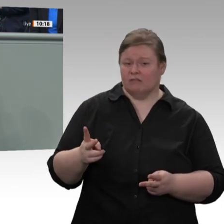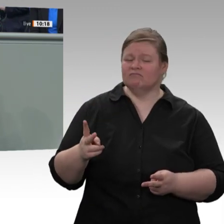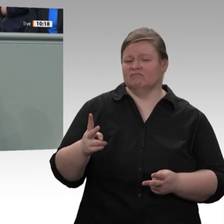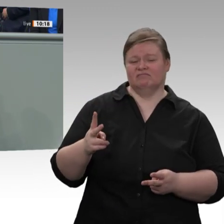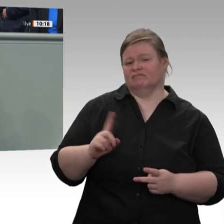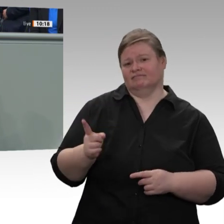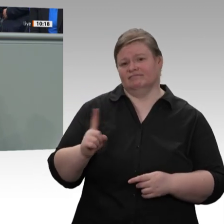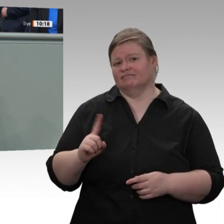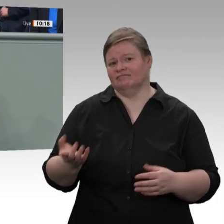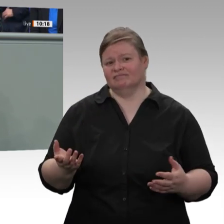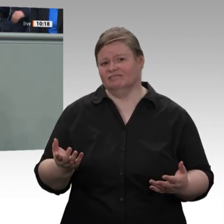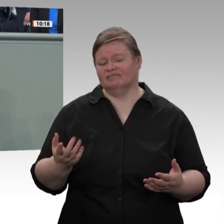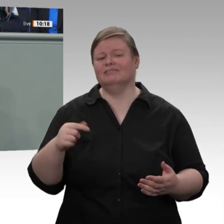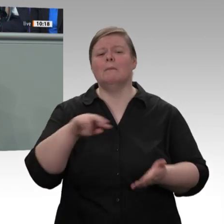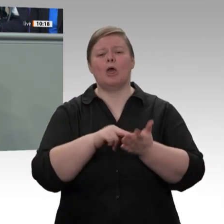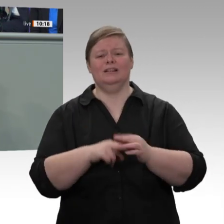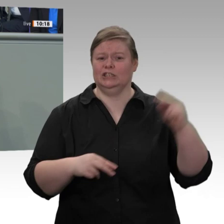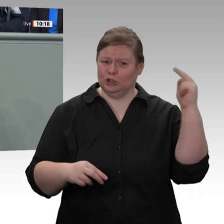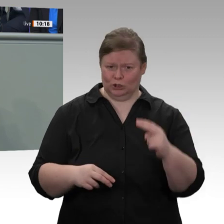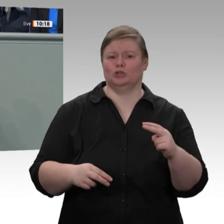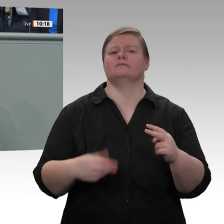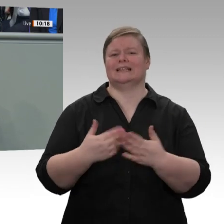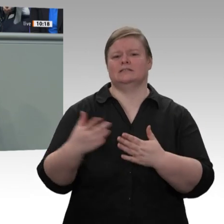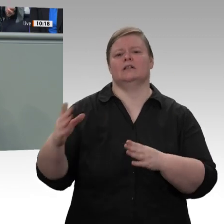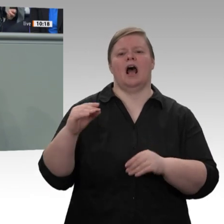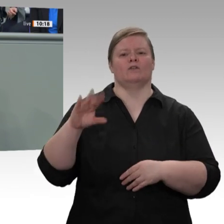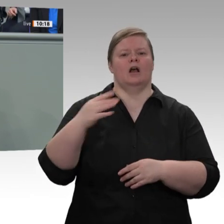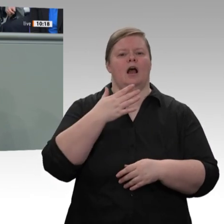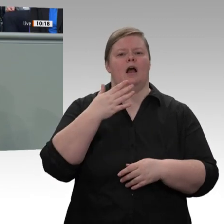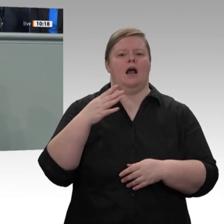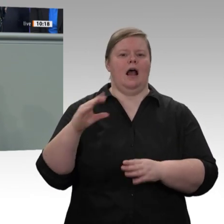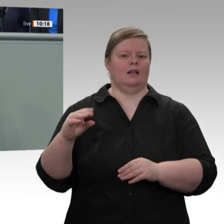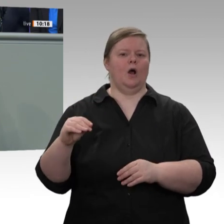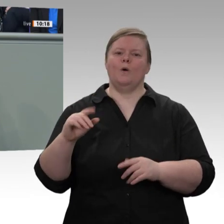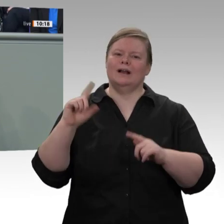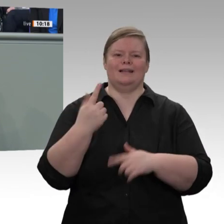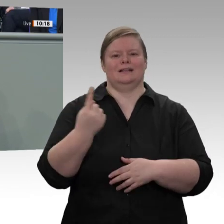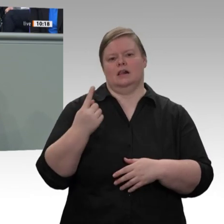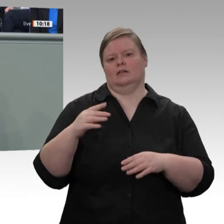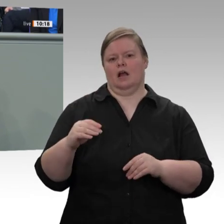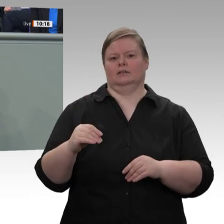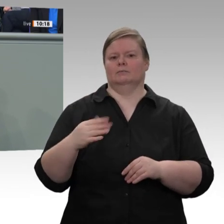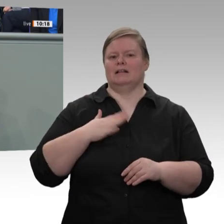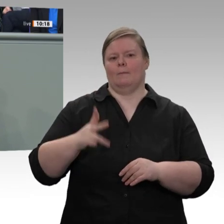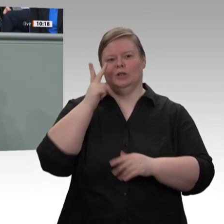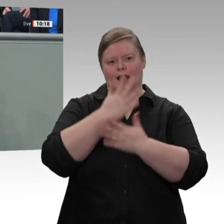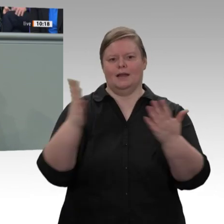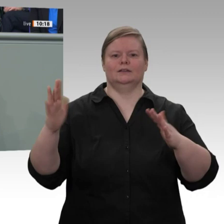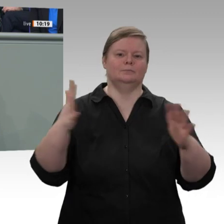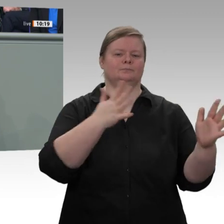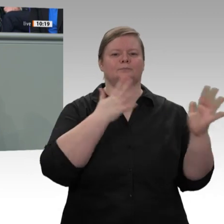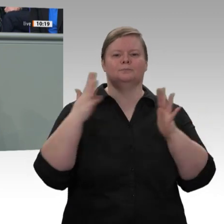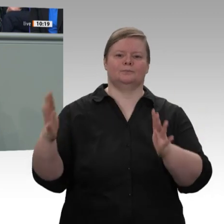Jahre. Ich erinnere an die Morde des NSU, an die Mordtaten des Anders Breivik, an den Amoklauf von München,